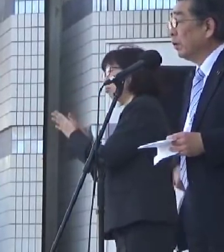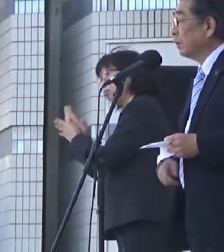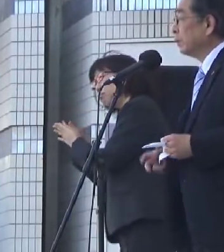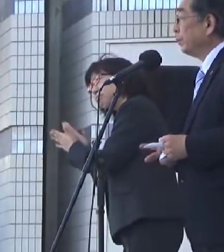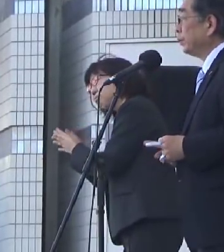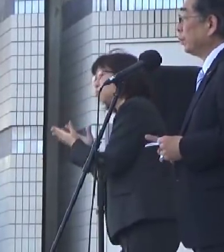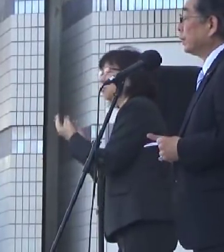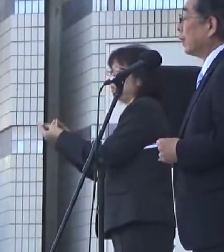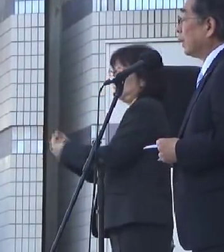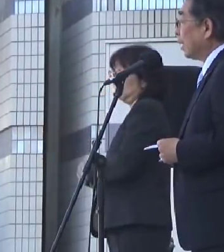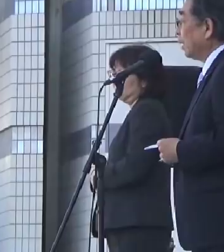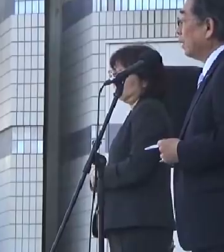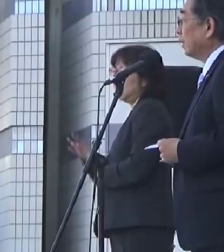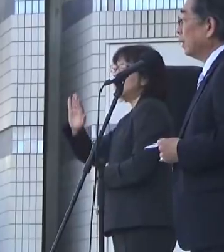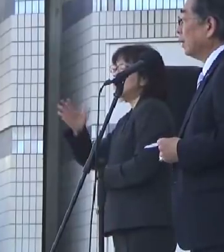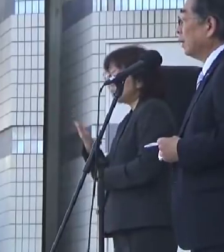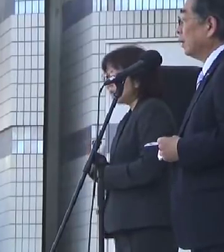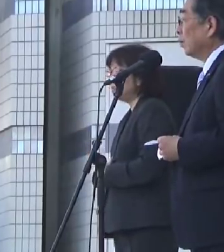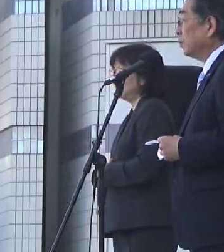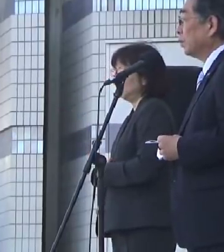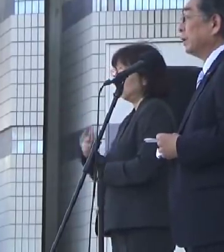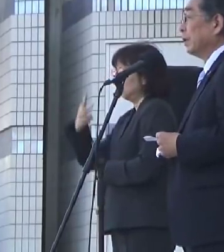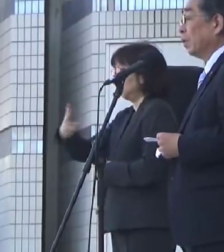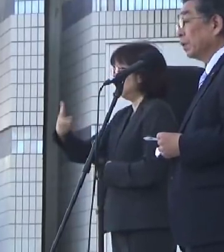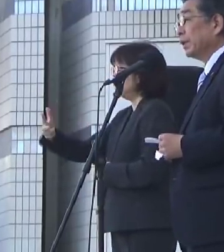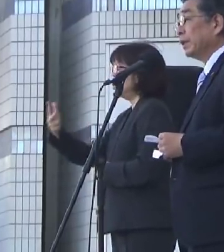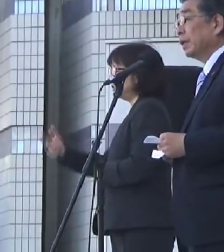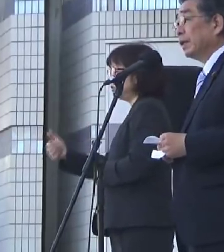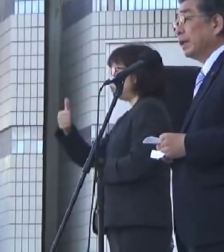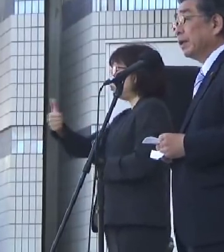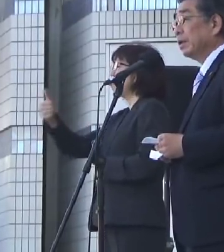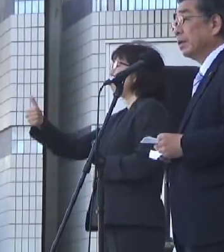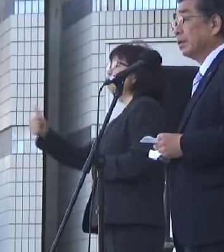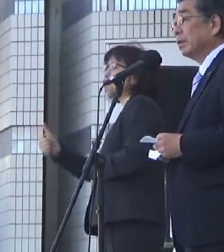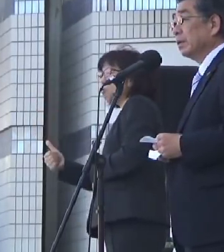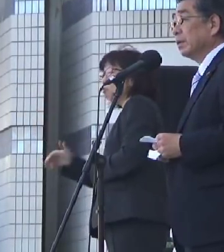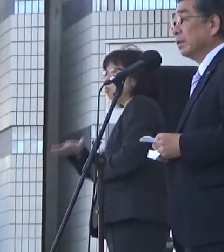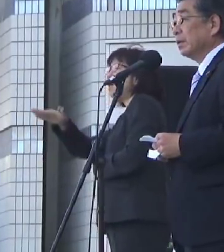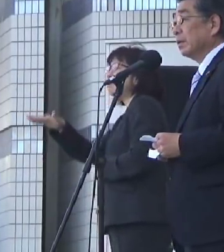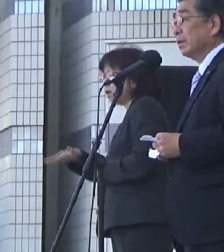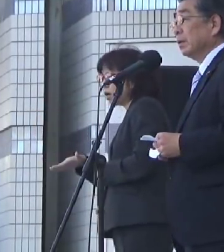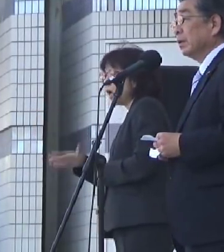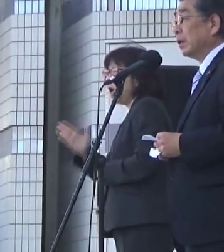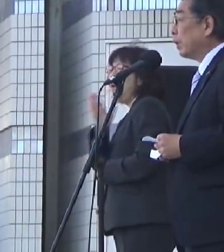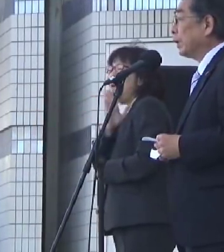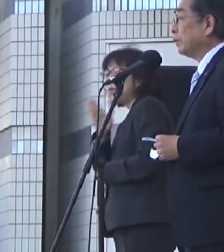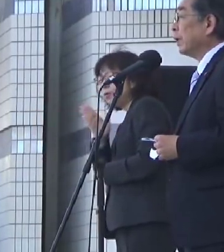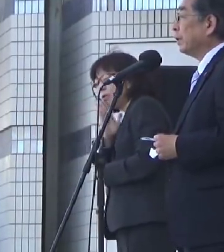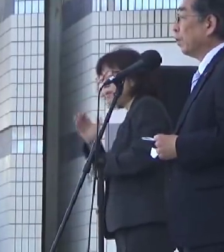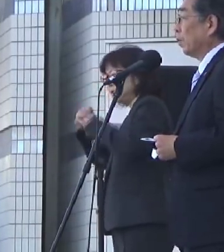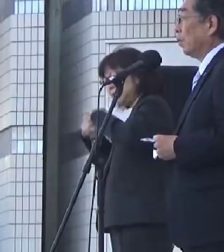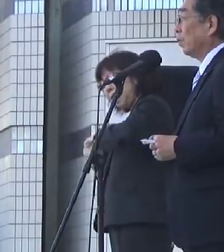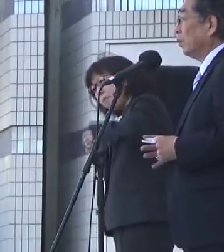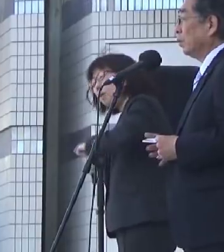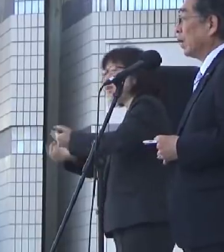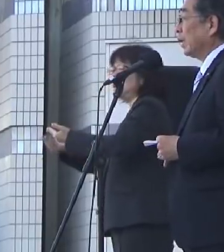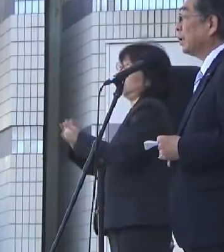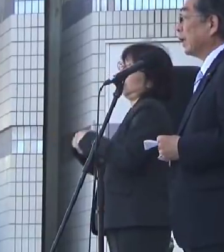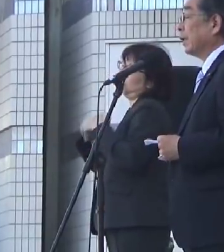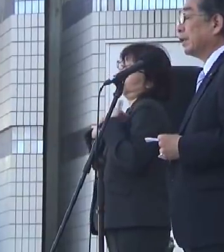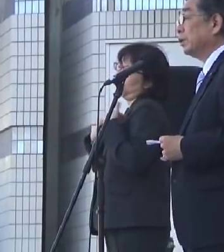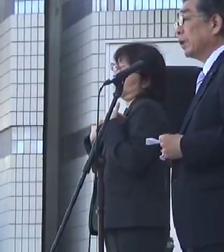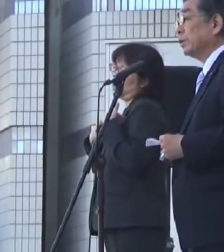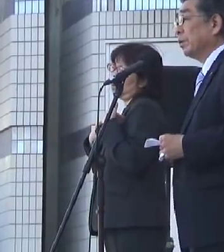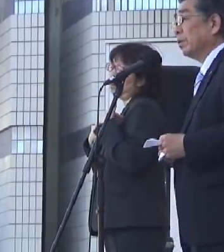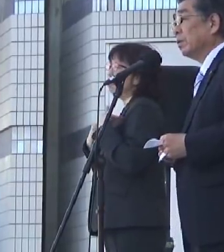でもこれも首長さんが本当に本気になって頑張ってくれないと、ま